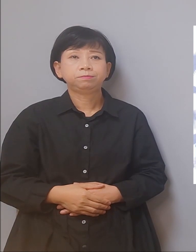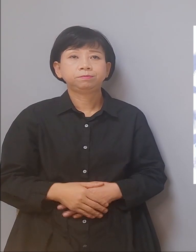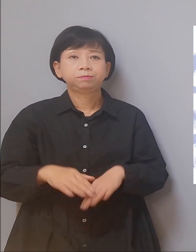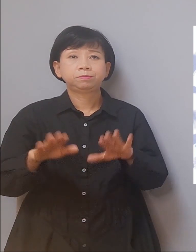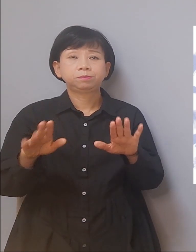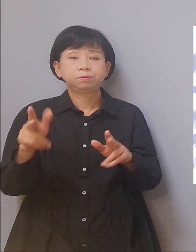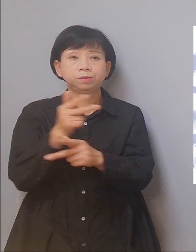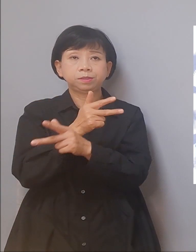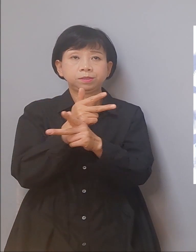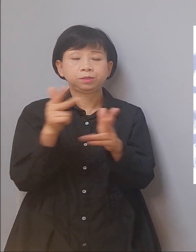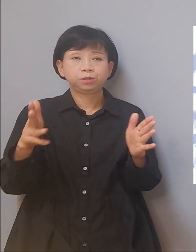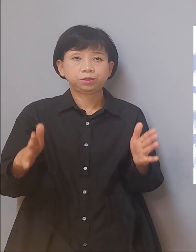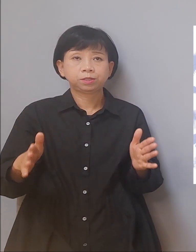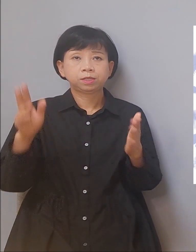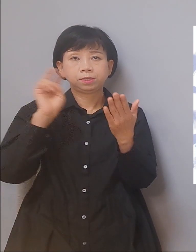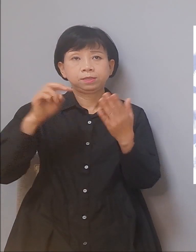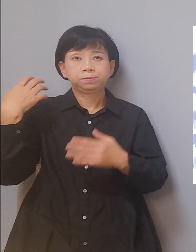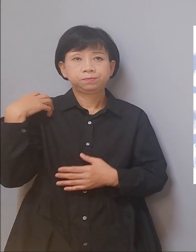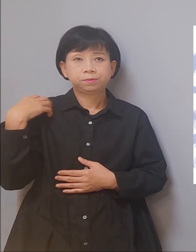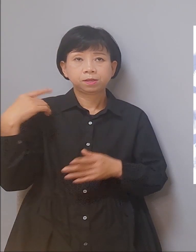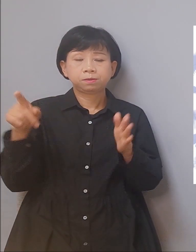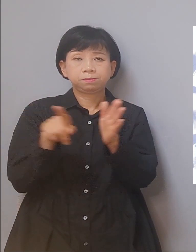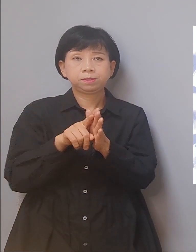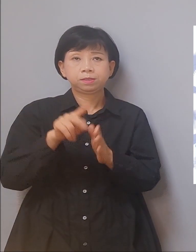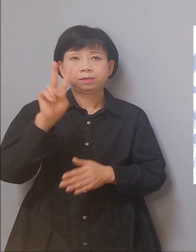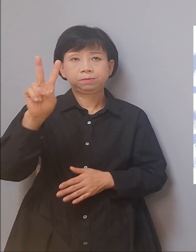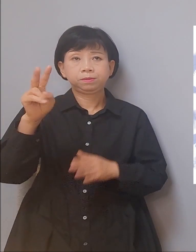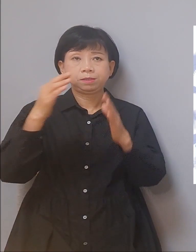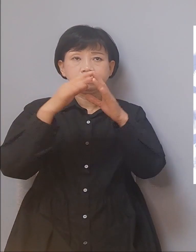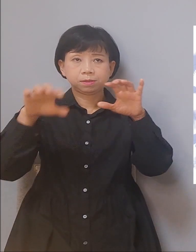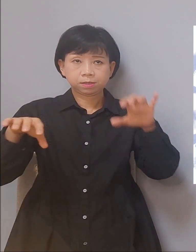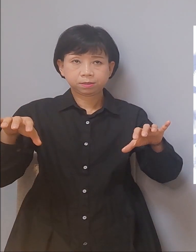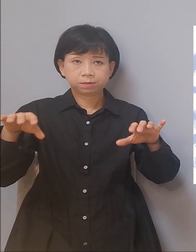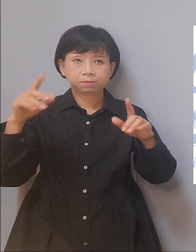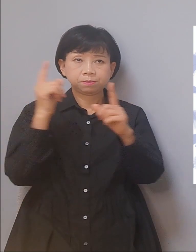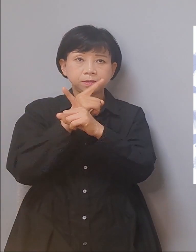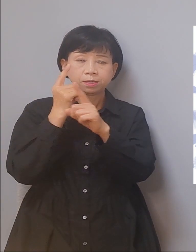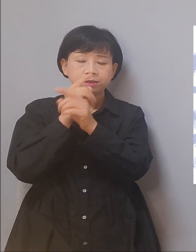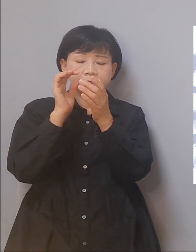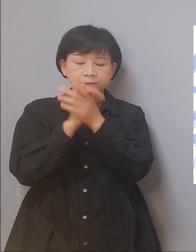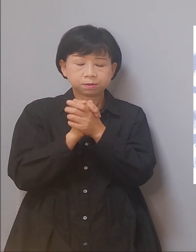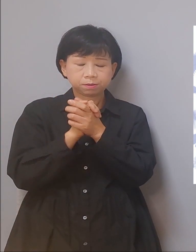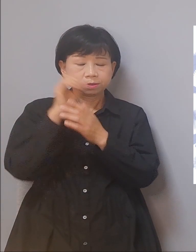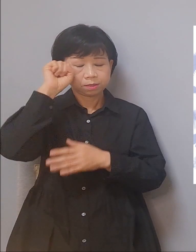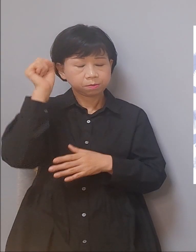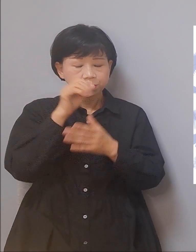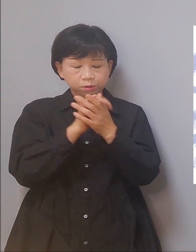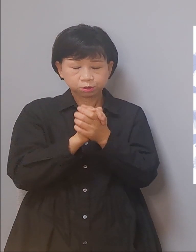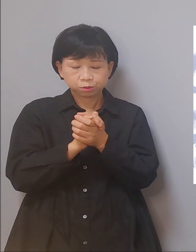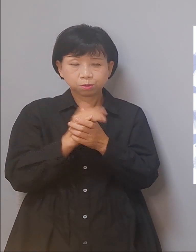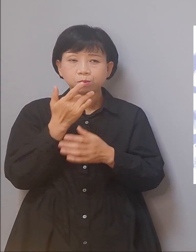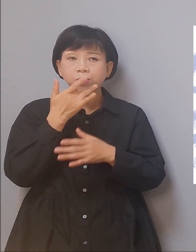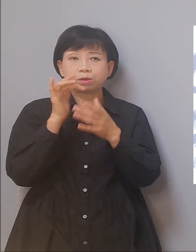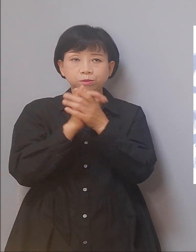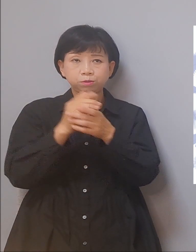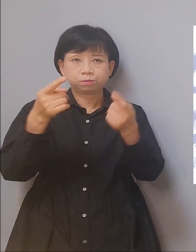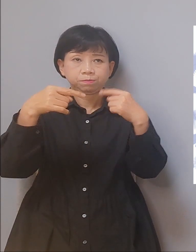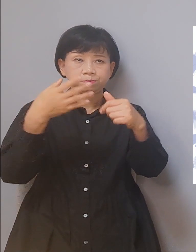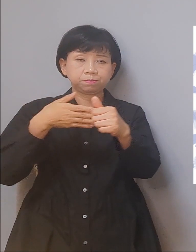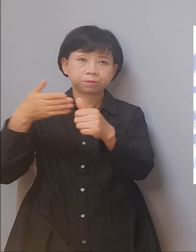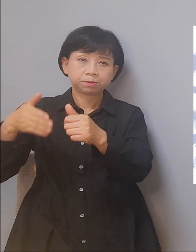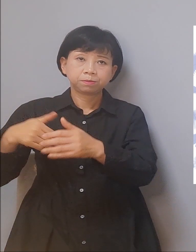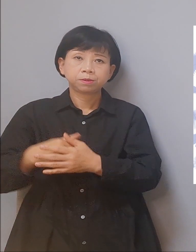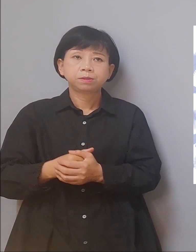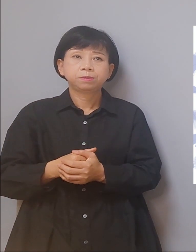이번 주간 콰이어는 믿음 이 마을입니다. 매일 새벽 기도회와 화요 기도에 참여 바랍니다. 회복을 위한